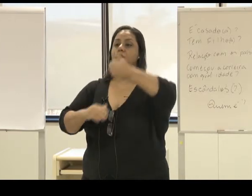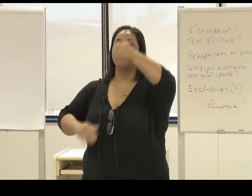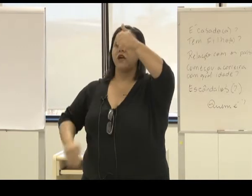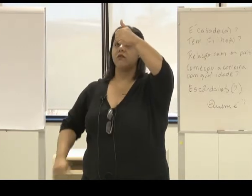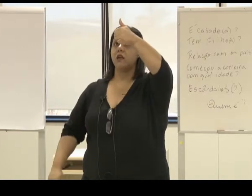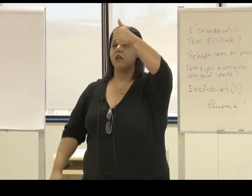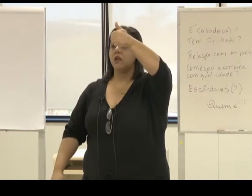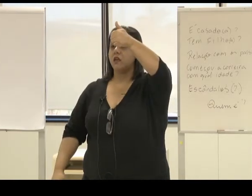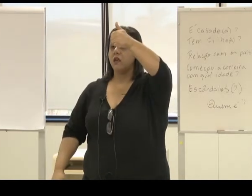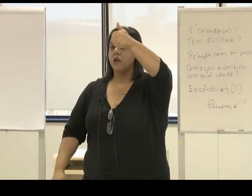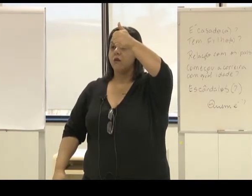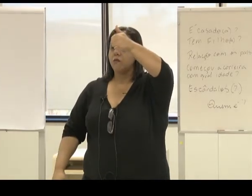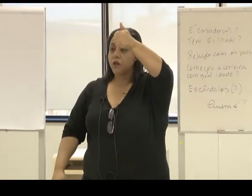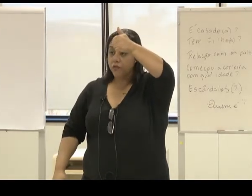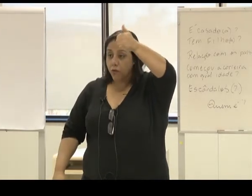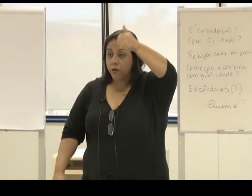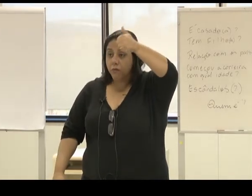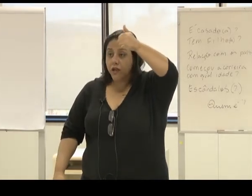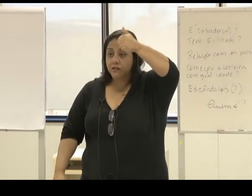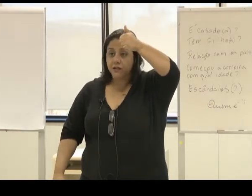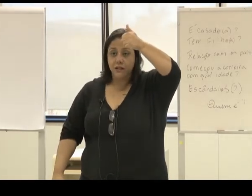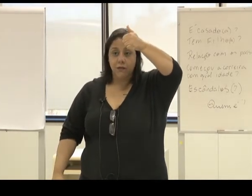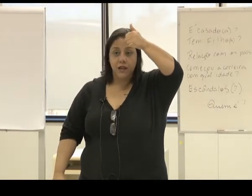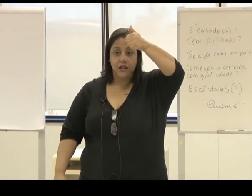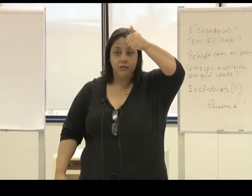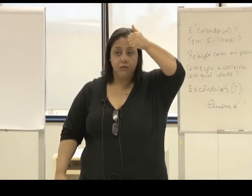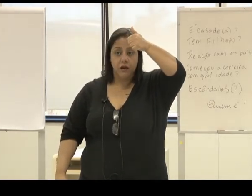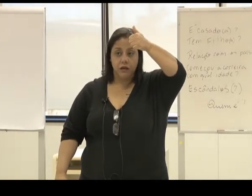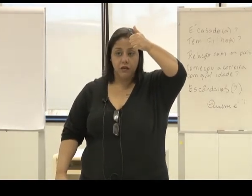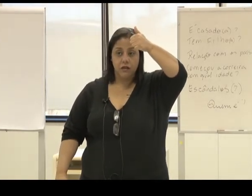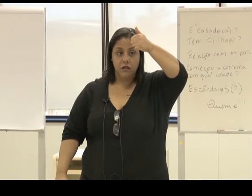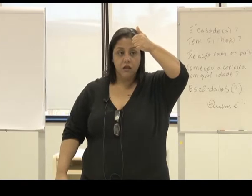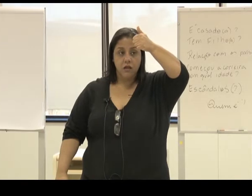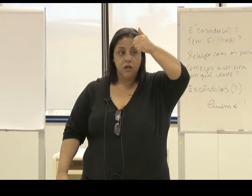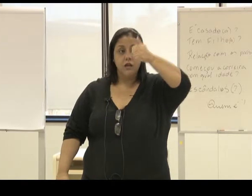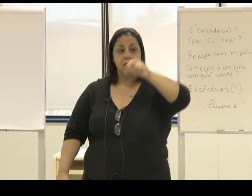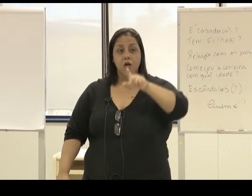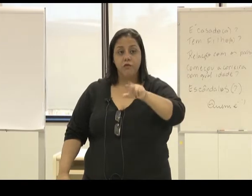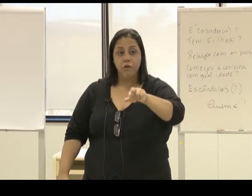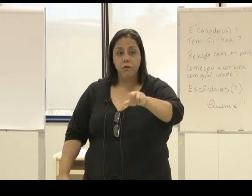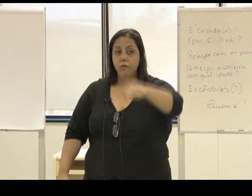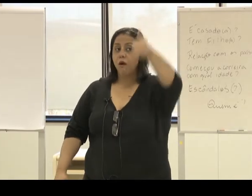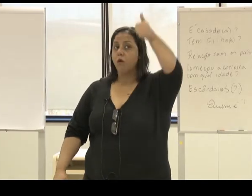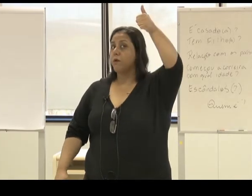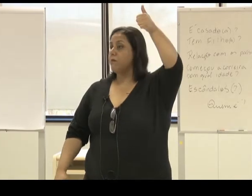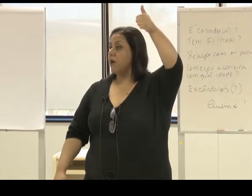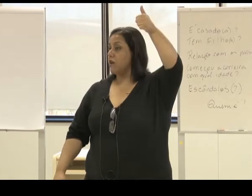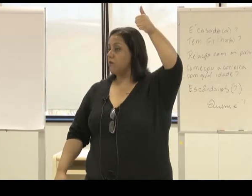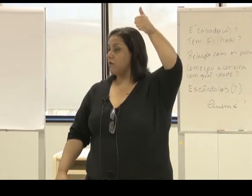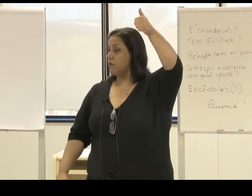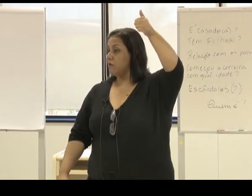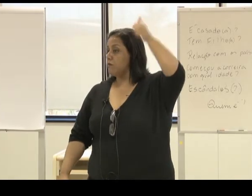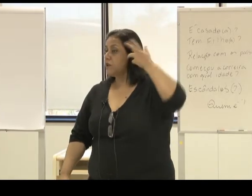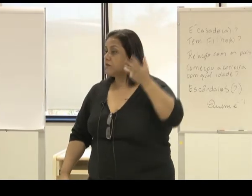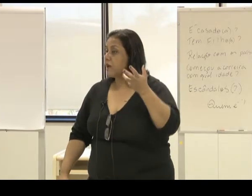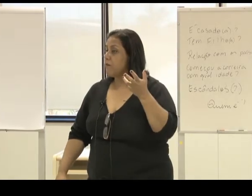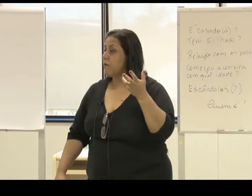está aqui? Porque foi o primeiro a sair da barriga da mamãe. Então, foi o meu irmão primeiro. Por isso que é irmão mais